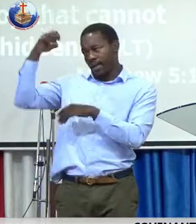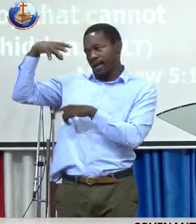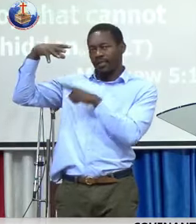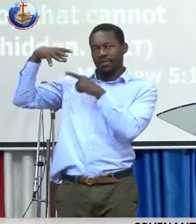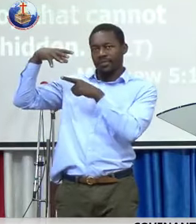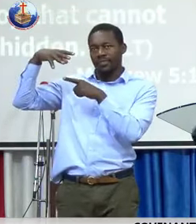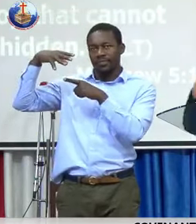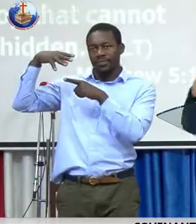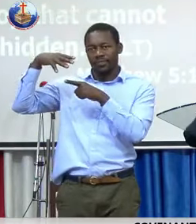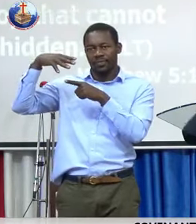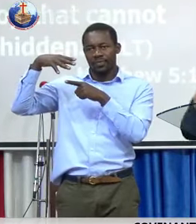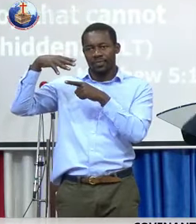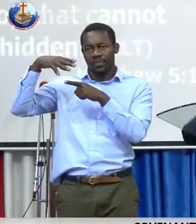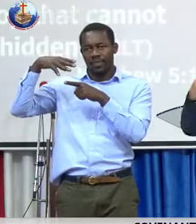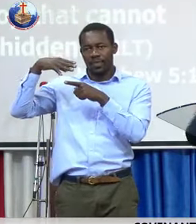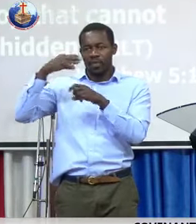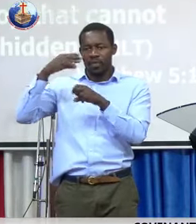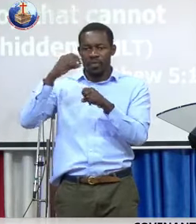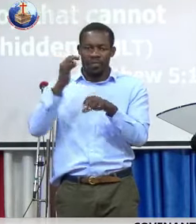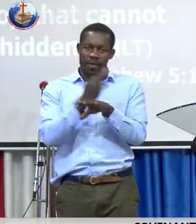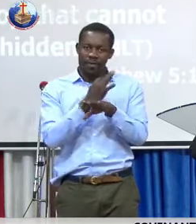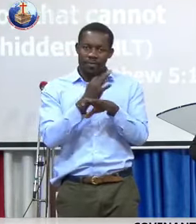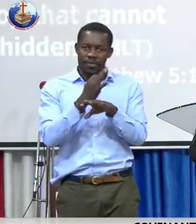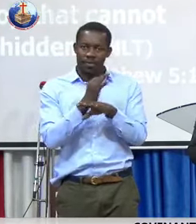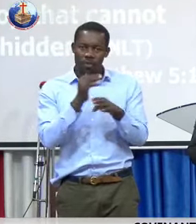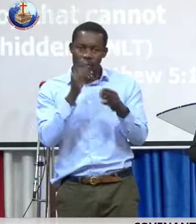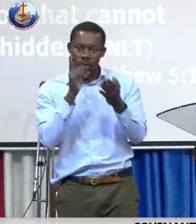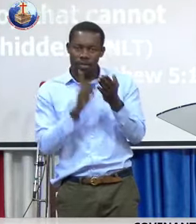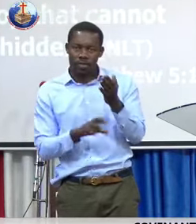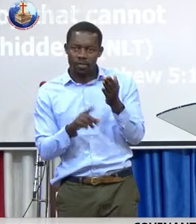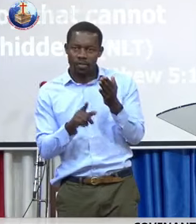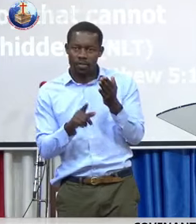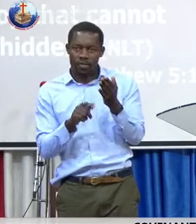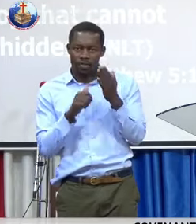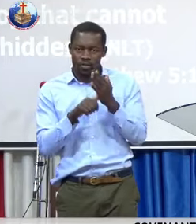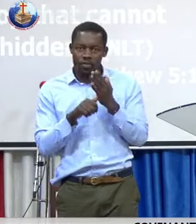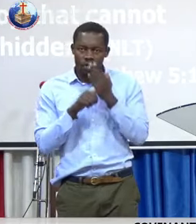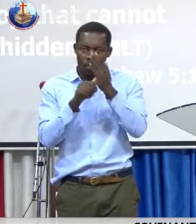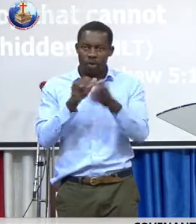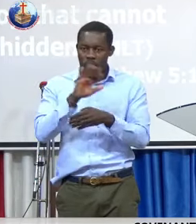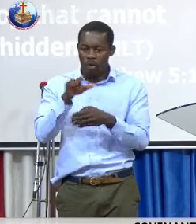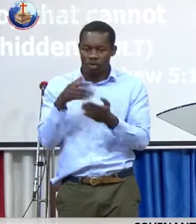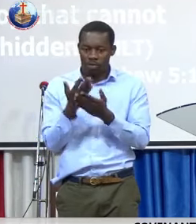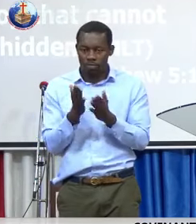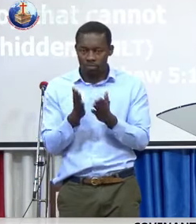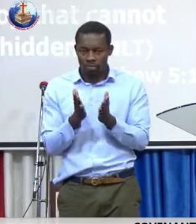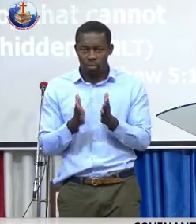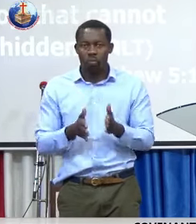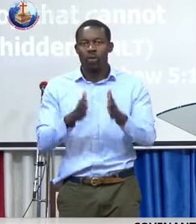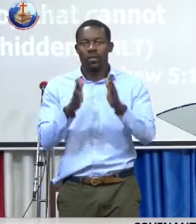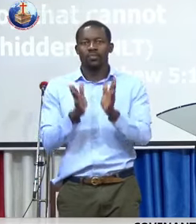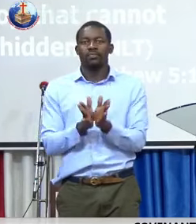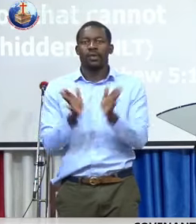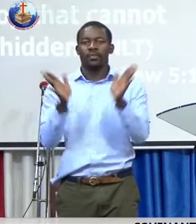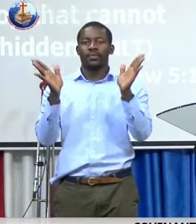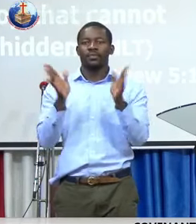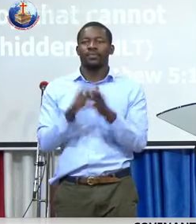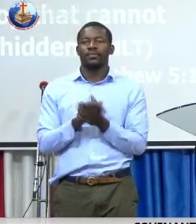to expose our wrong ways. Sio la kuanika njia zetu mbaya. It is